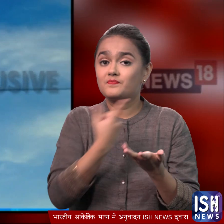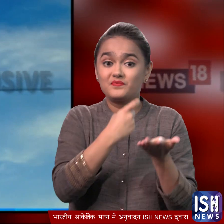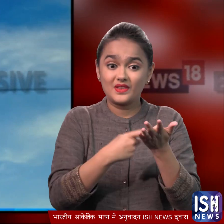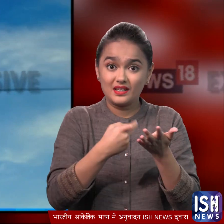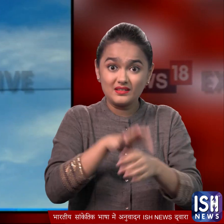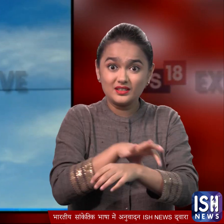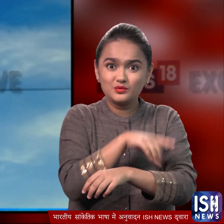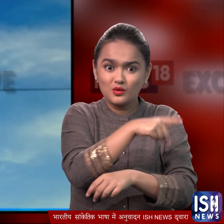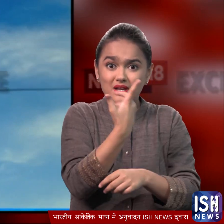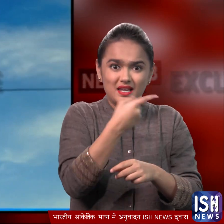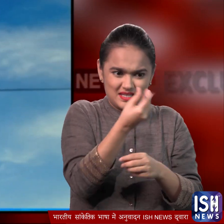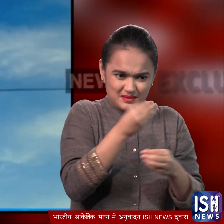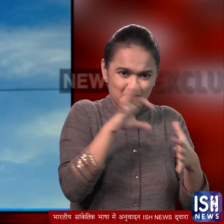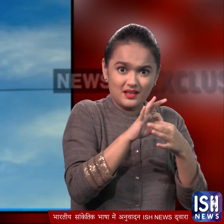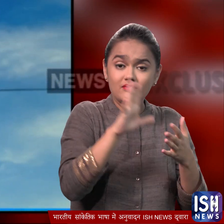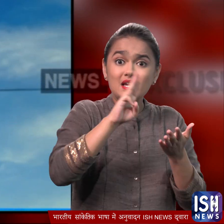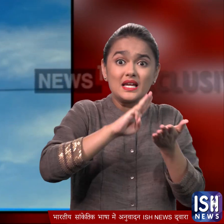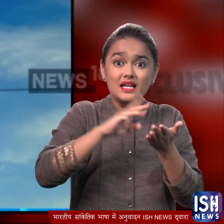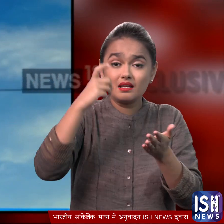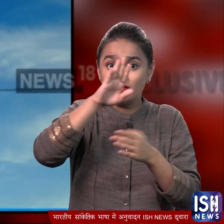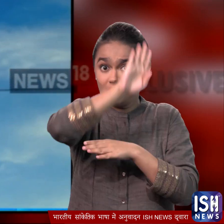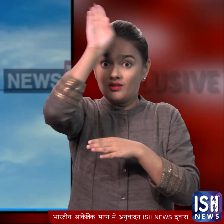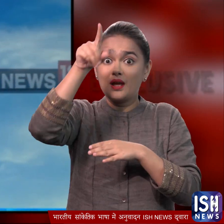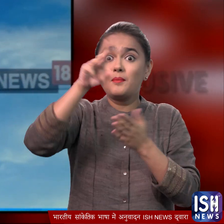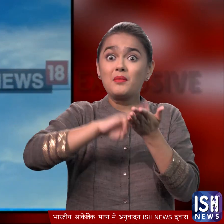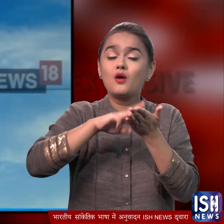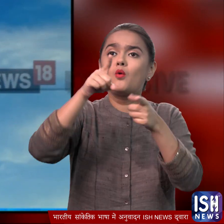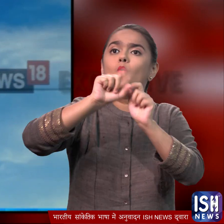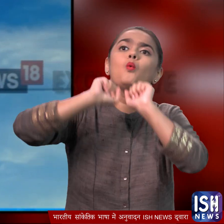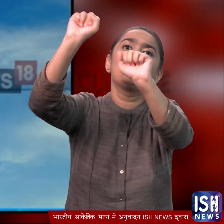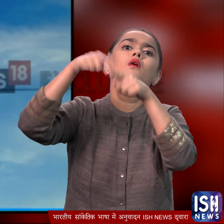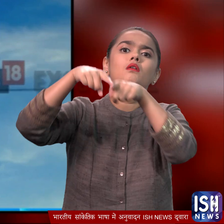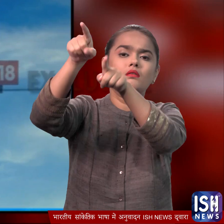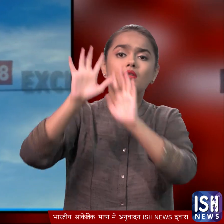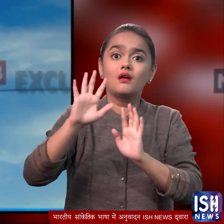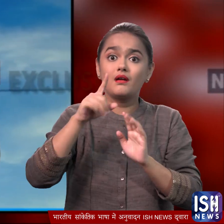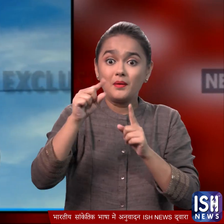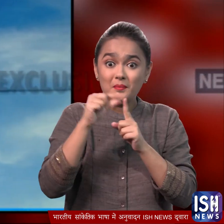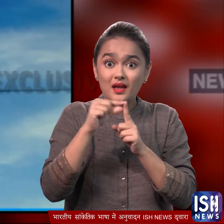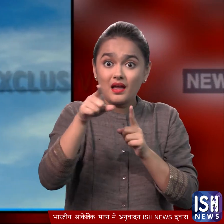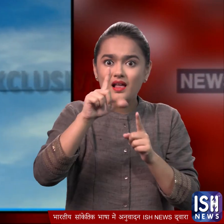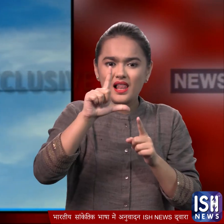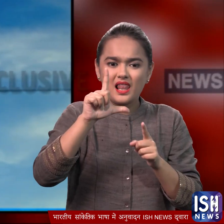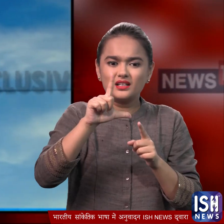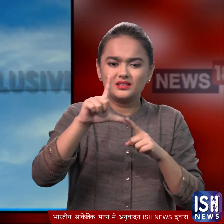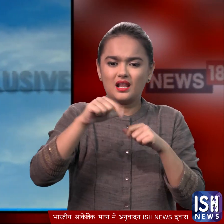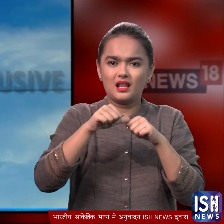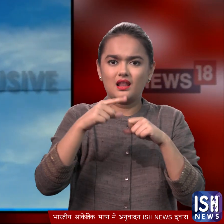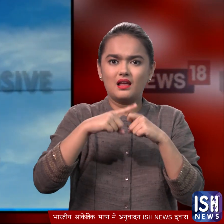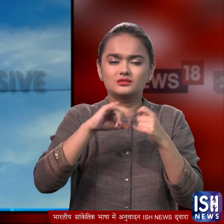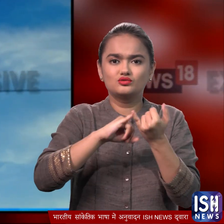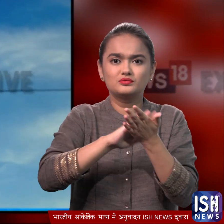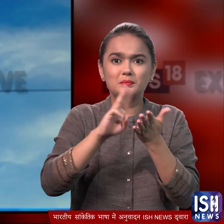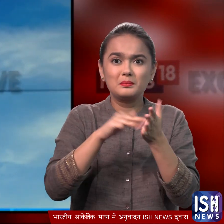क्योंकि राजपूत समुदाय से जुड़े संगठनों का दावा है कि राजा मिहिर भोज प्रतिहार वंश के राजा थे और प्रतिहार लक्ष्मण का वंश, इसलिए